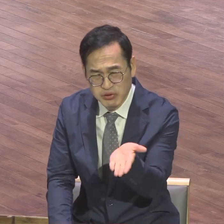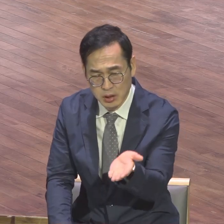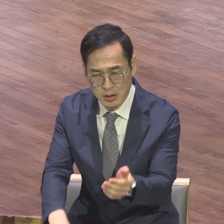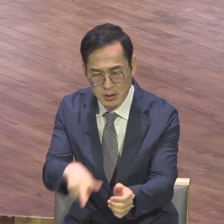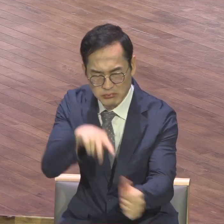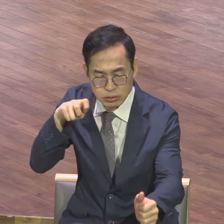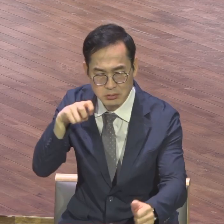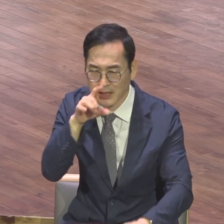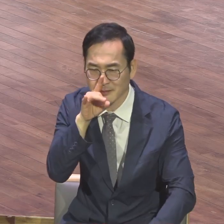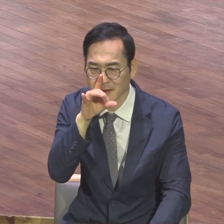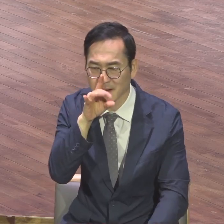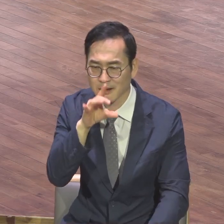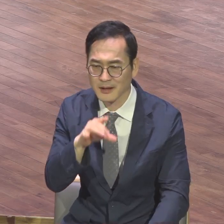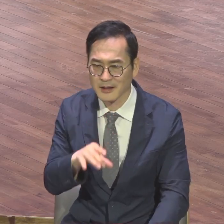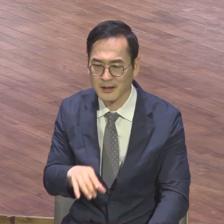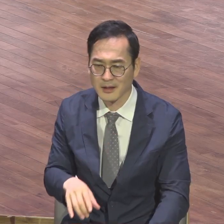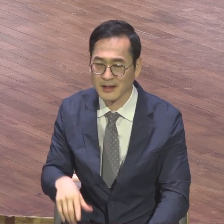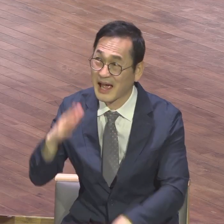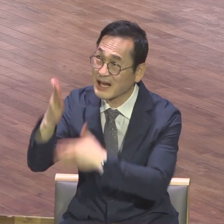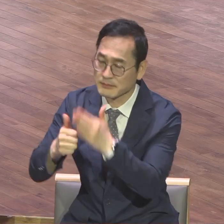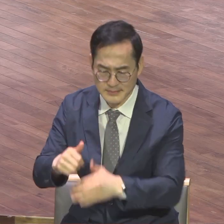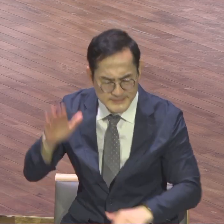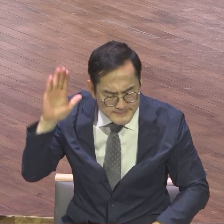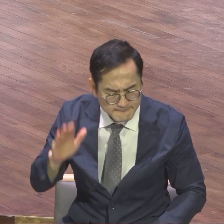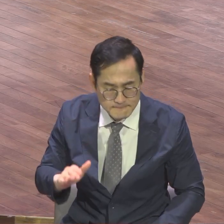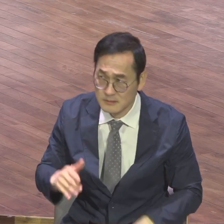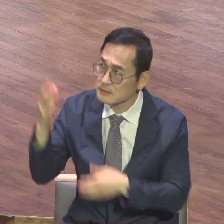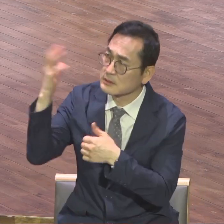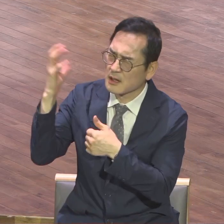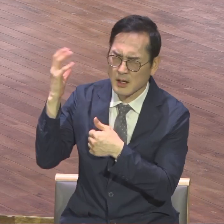거예요. 하나님 얼마나 책망하겠어요.